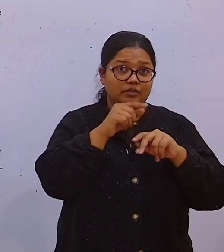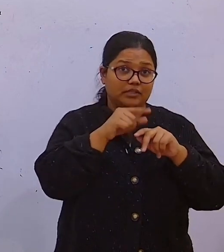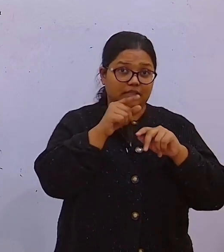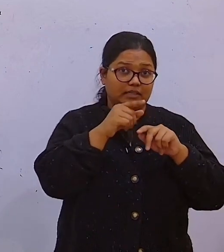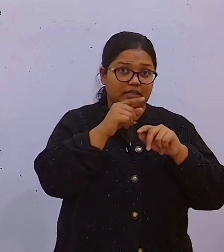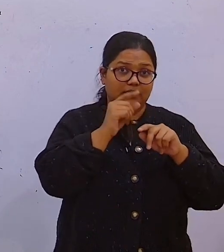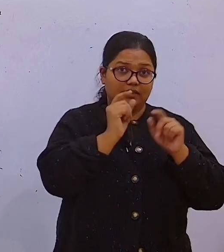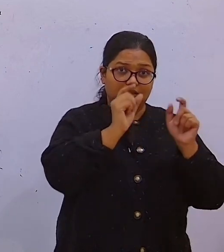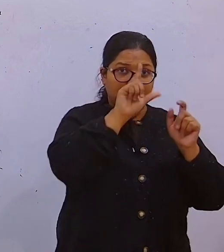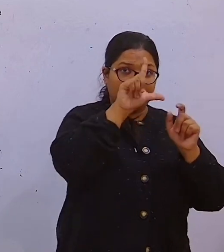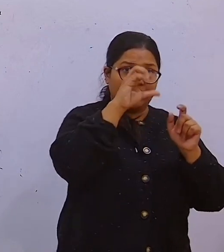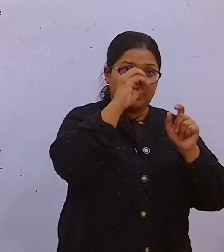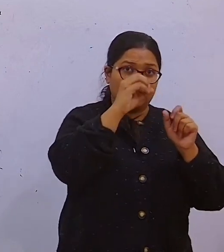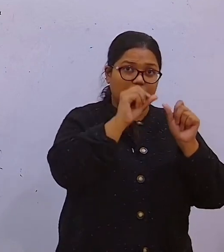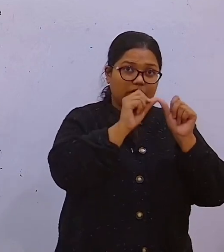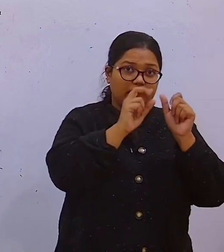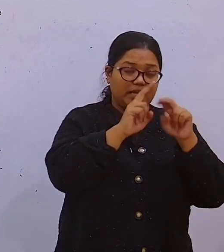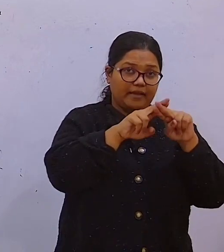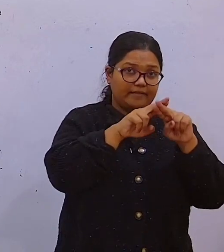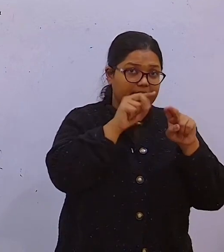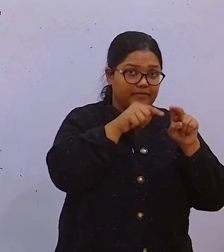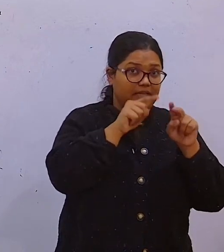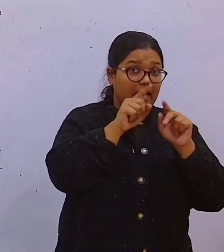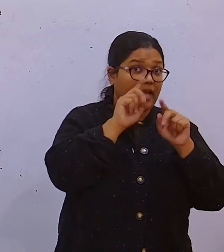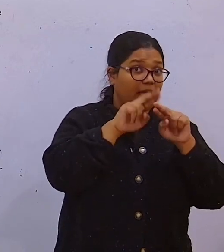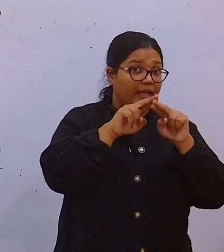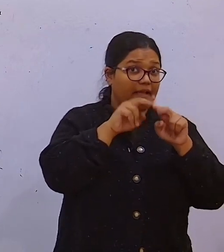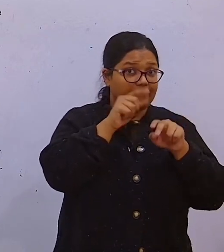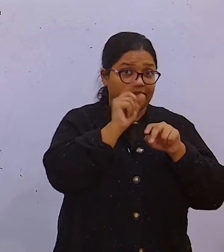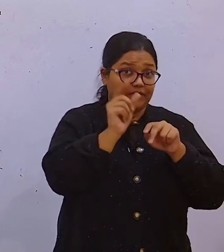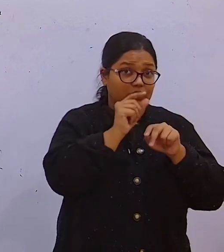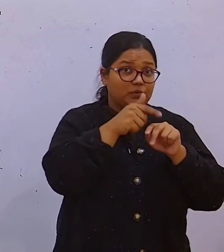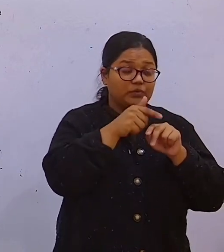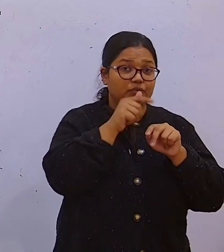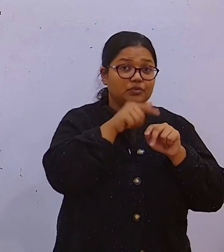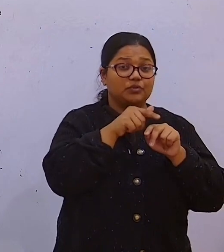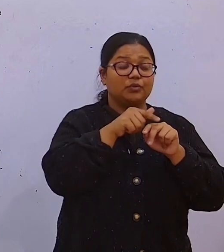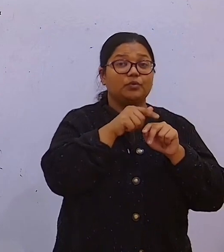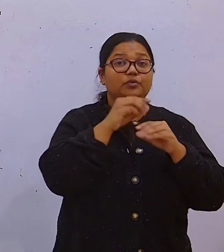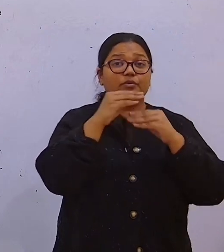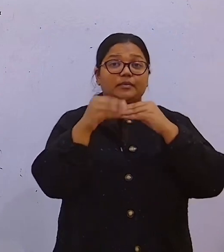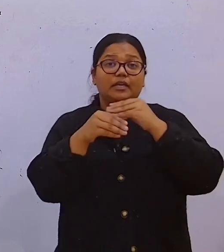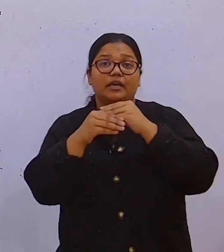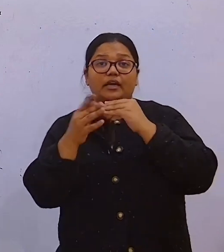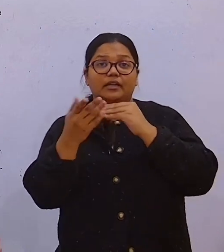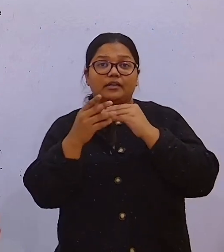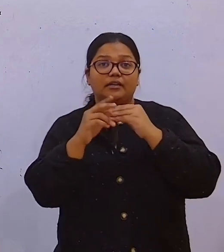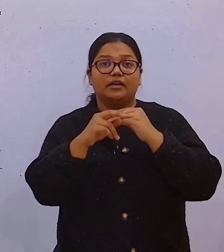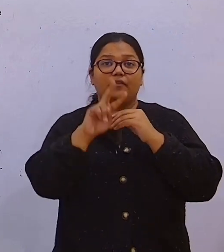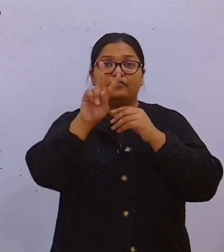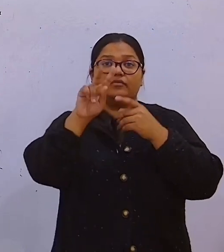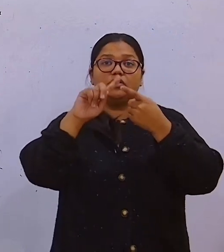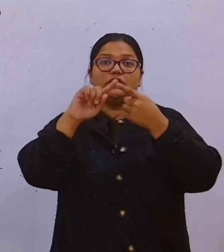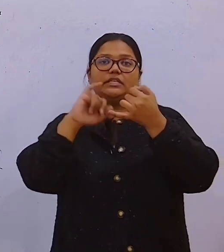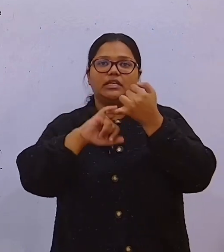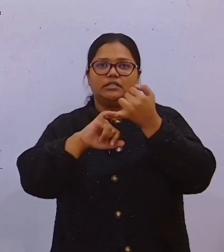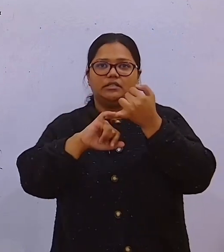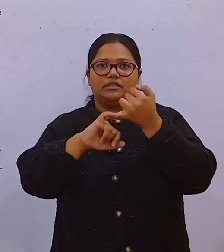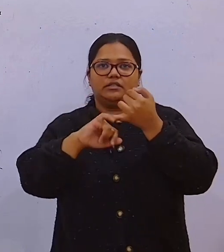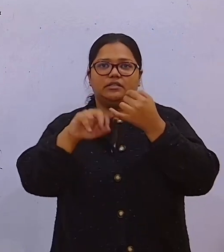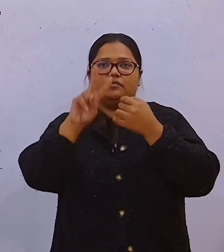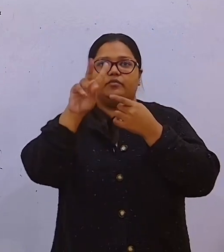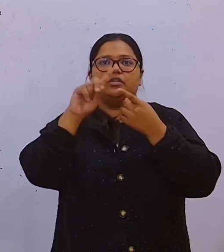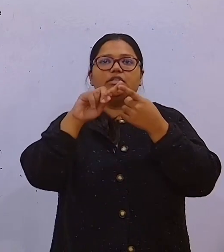बोल रहे हैं, लॉफ और लव्स, समझ में आ रहा है, किसी अनकाउंटेबल नाउन में, अनकाउंटेबल